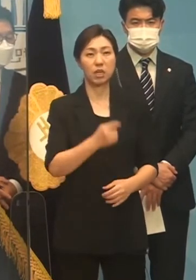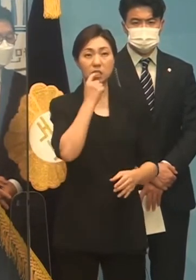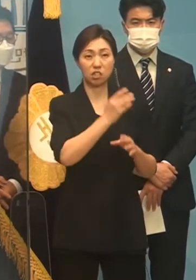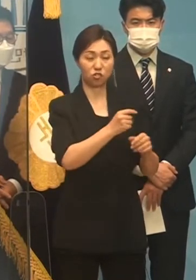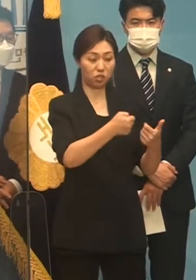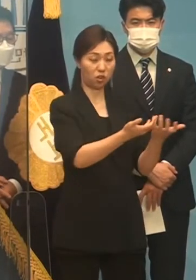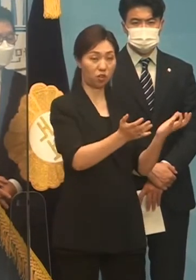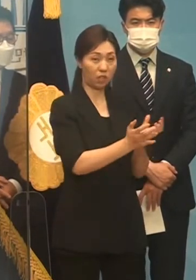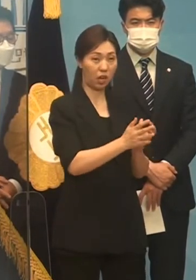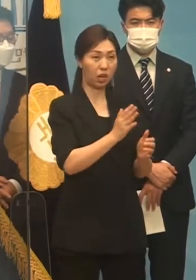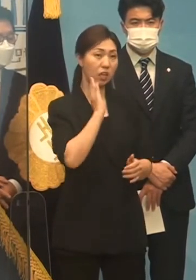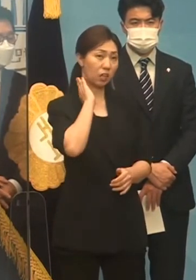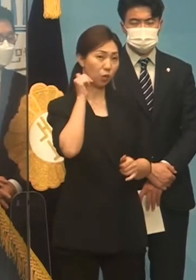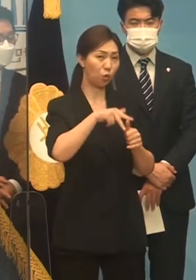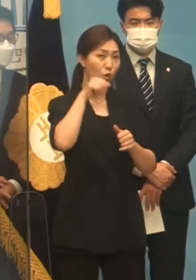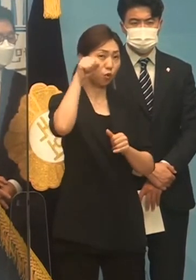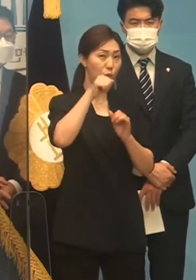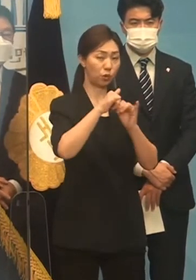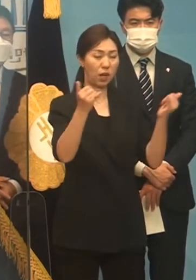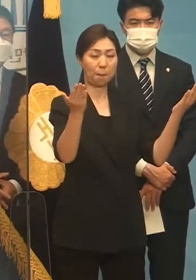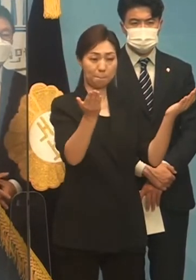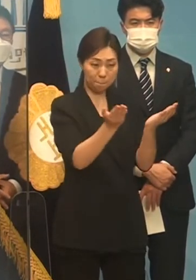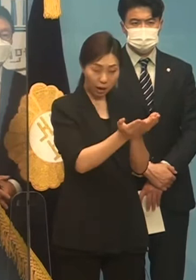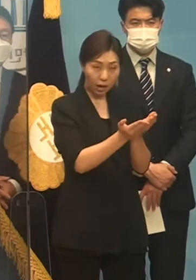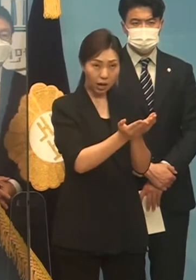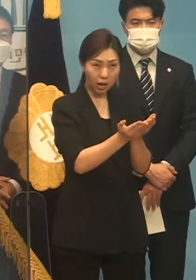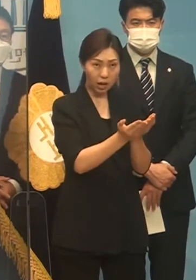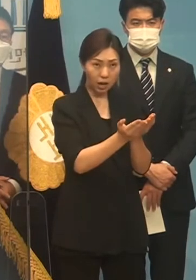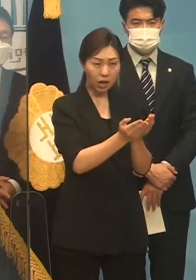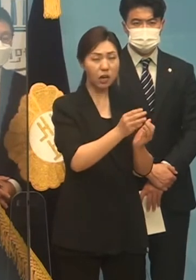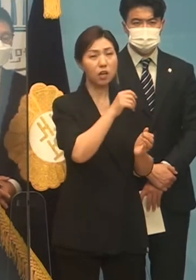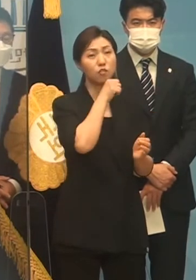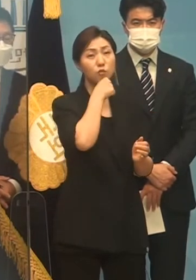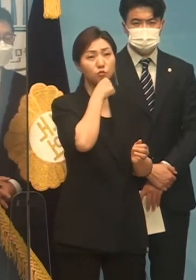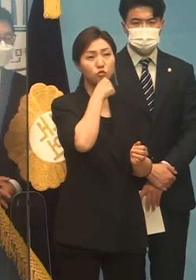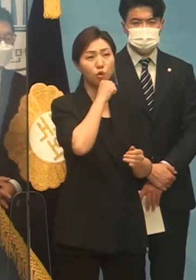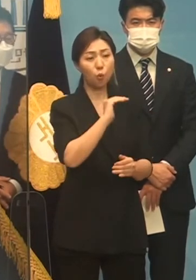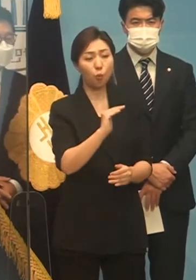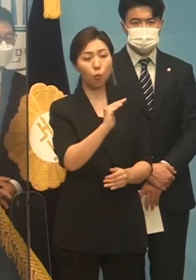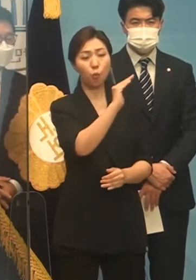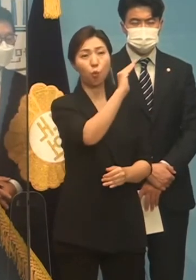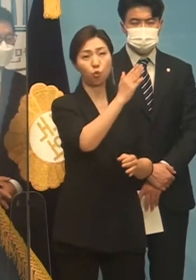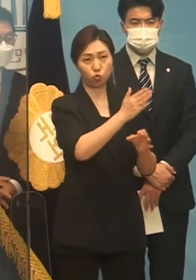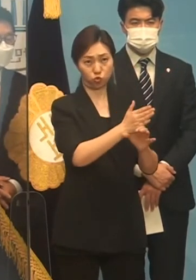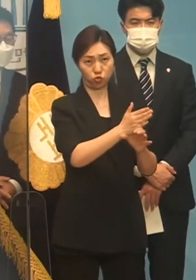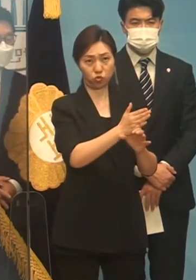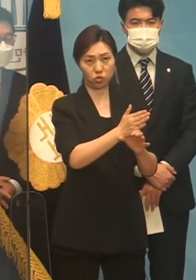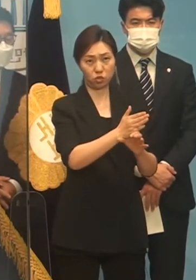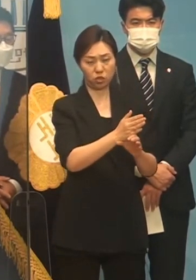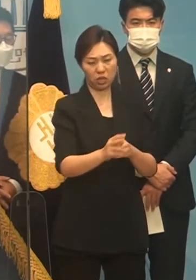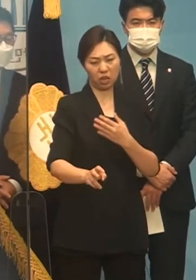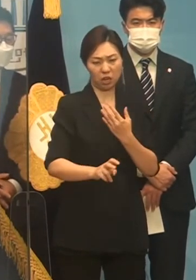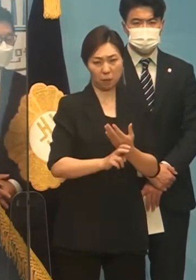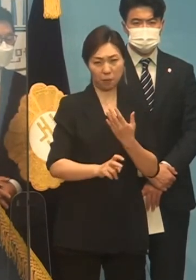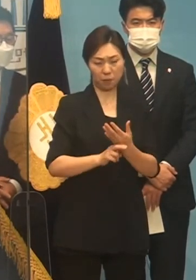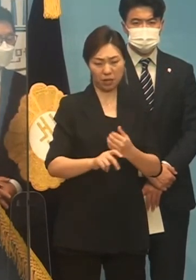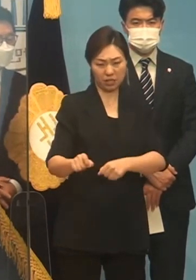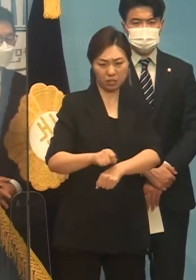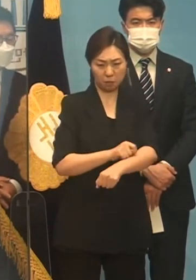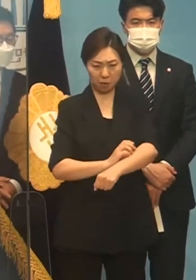적합도에서 이낙연 후보에 대한 지지가 급상승하고 있습니다. 반칙과 특권에